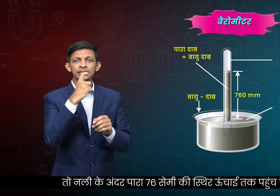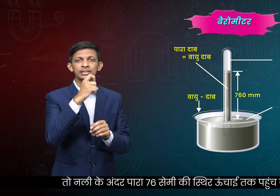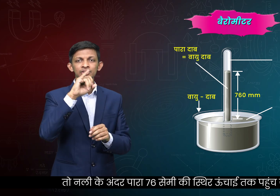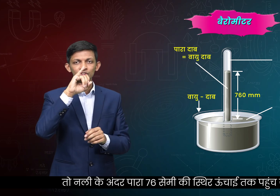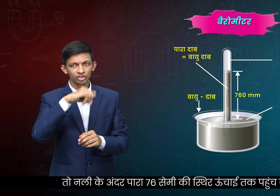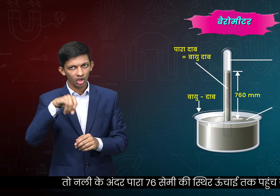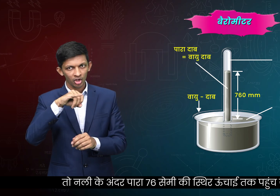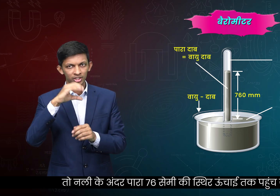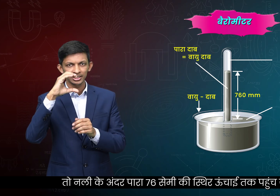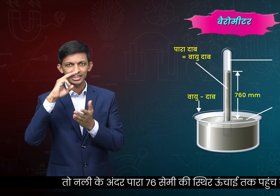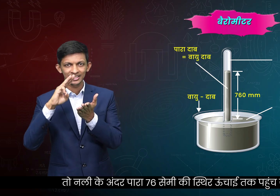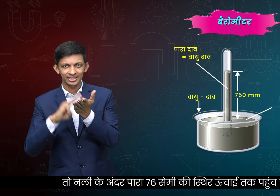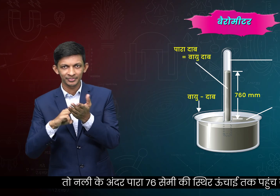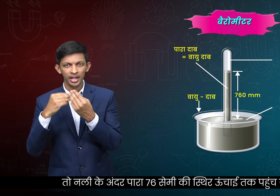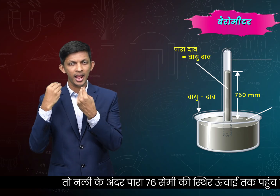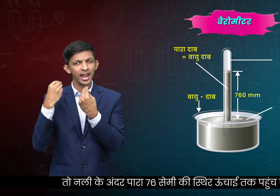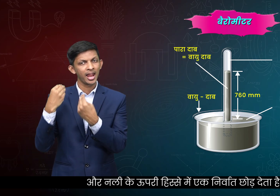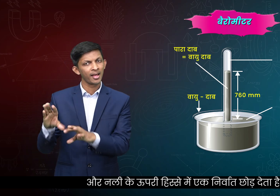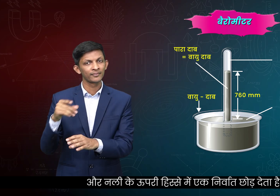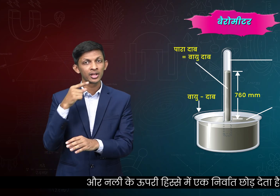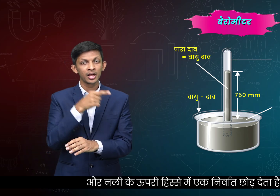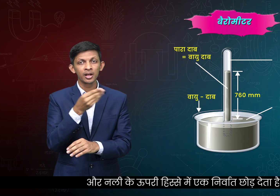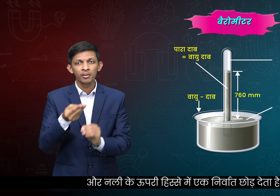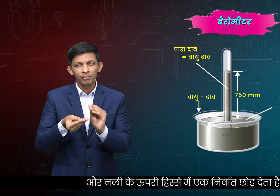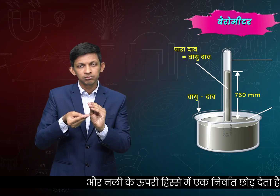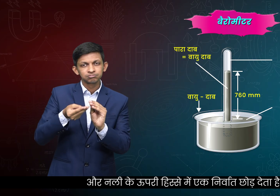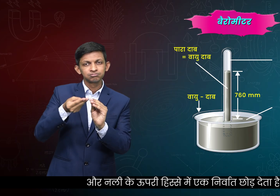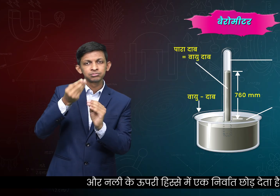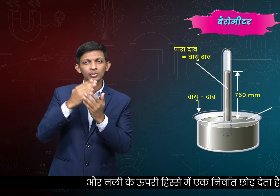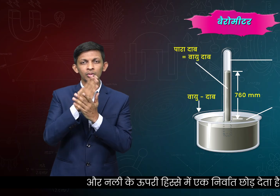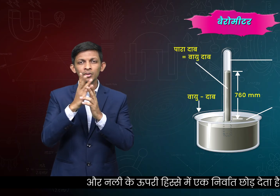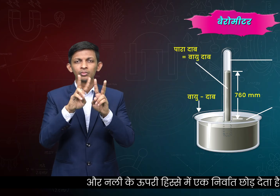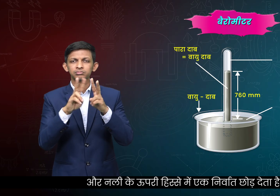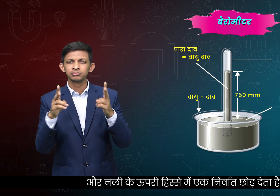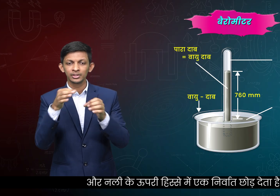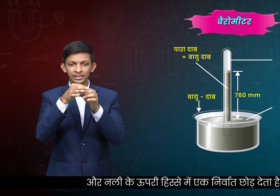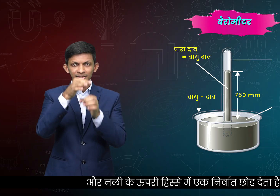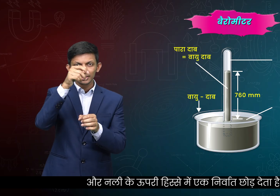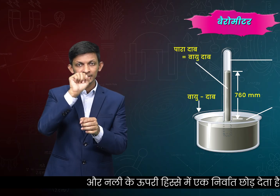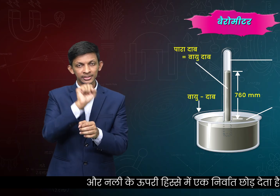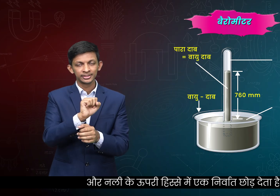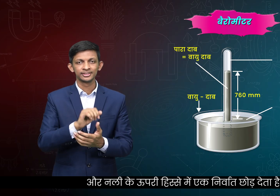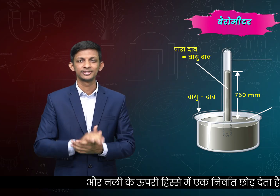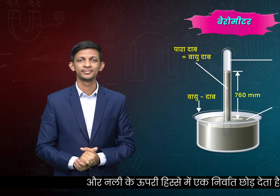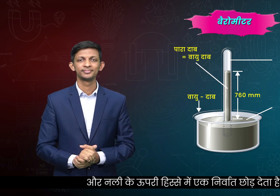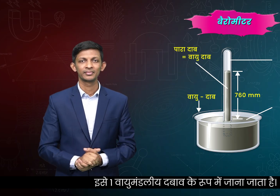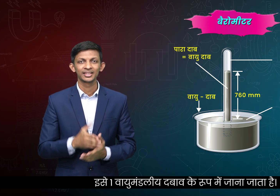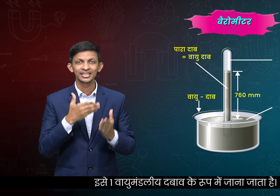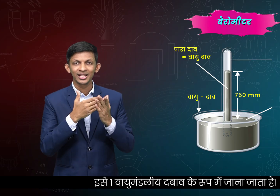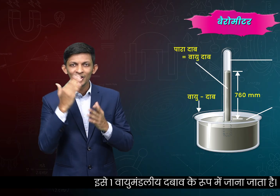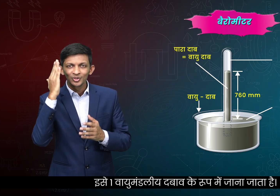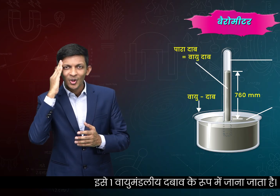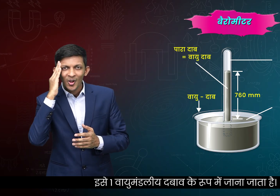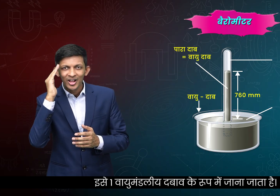सेमी की स्थिर ऊंचाई तक पहुंच जाता है और नली के ऊपरी हिस्से में एक निर्वात छोड़ देता है।